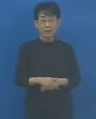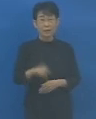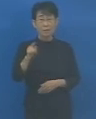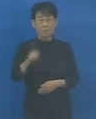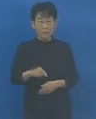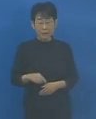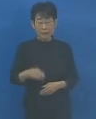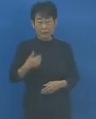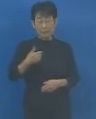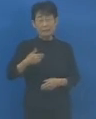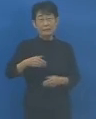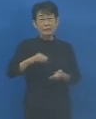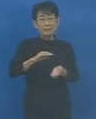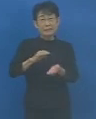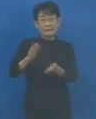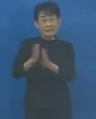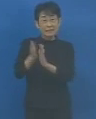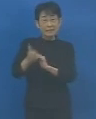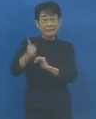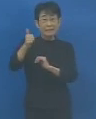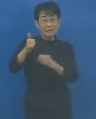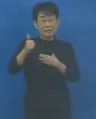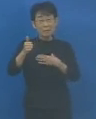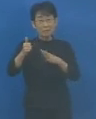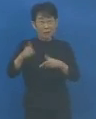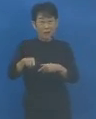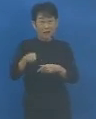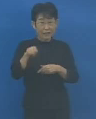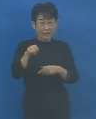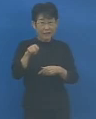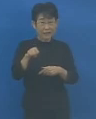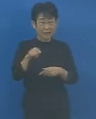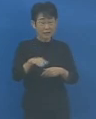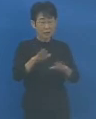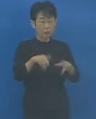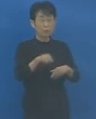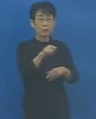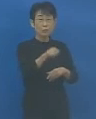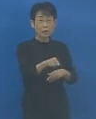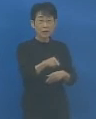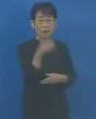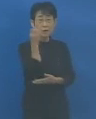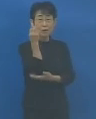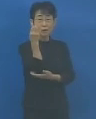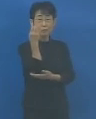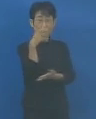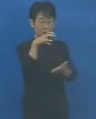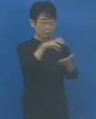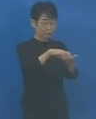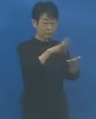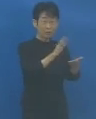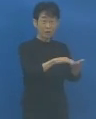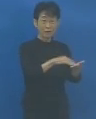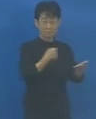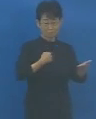た、兵士の読者の方が紙面に投稿されまして、で、私どもが担当課へ、取材する過程